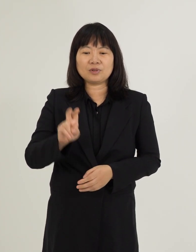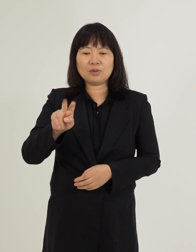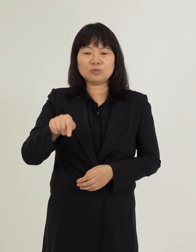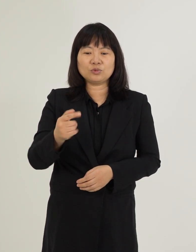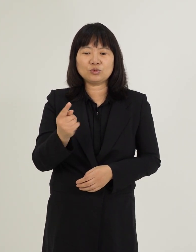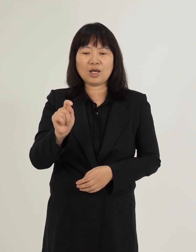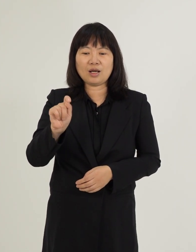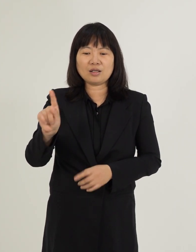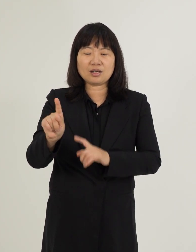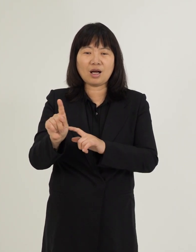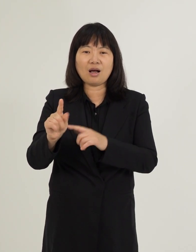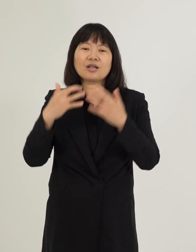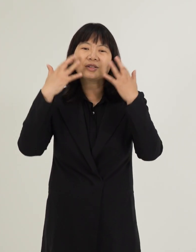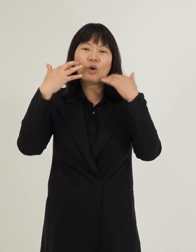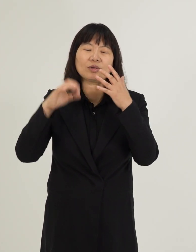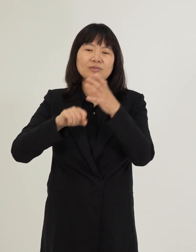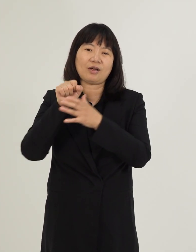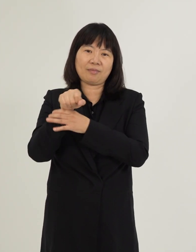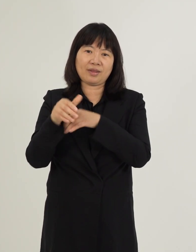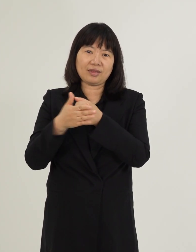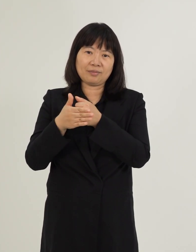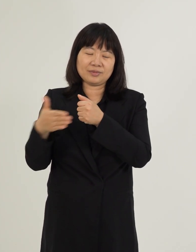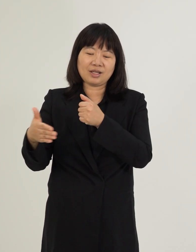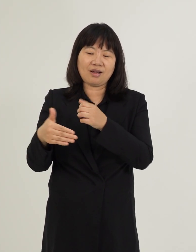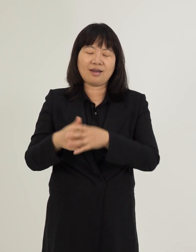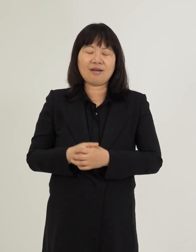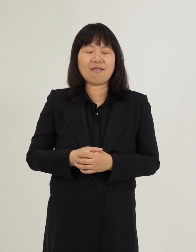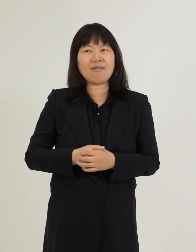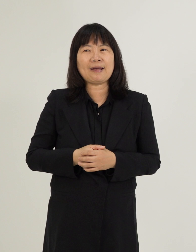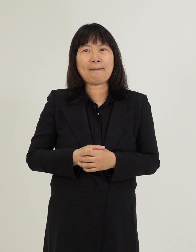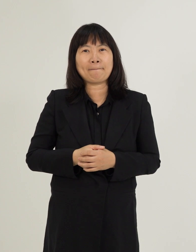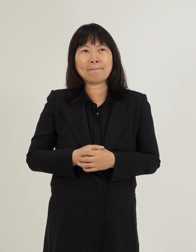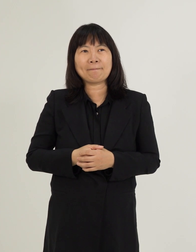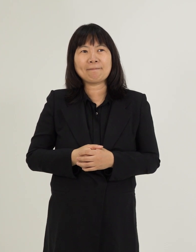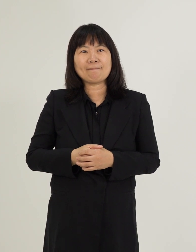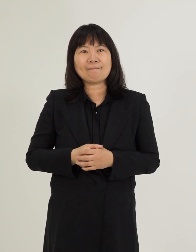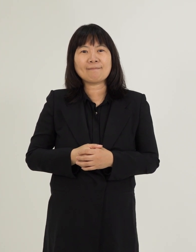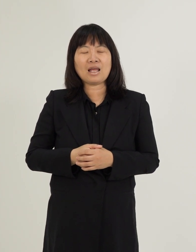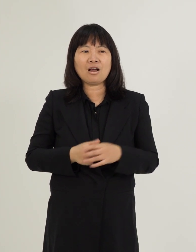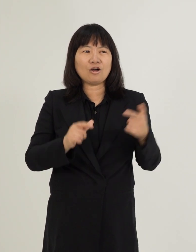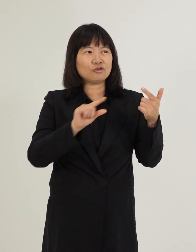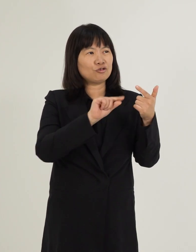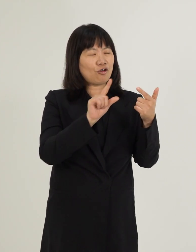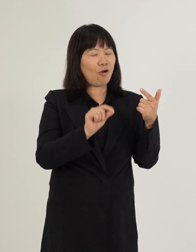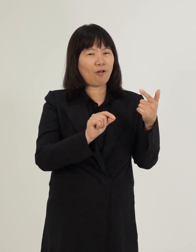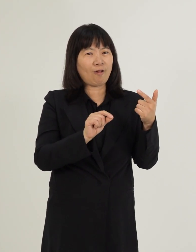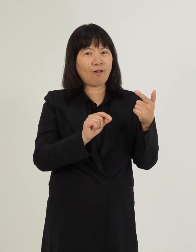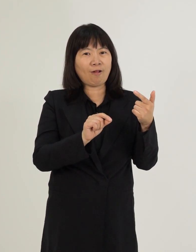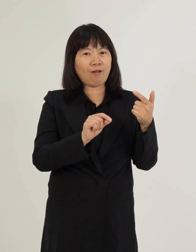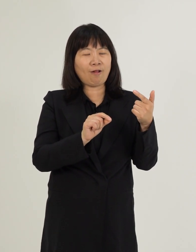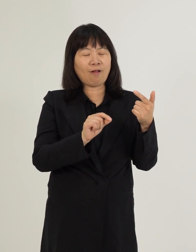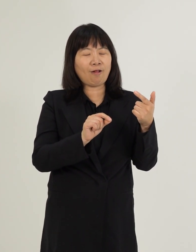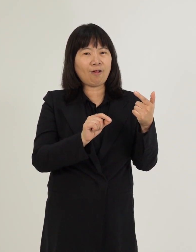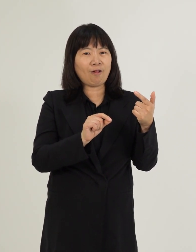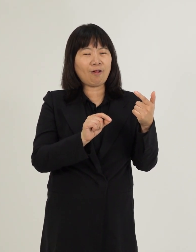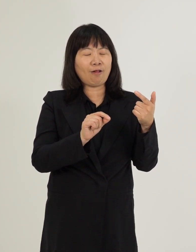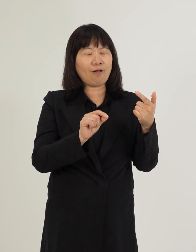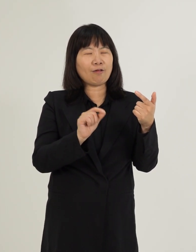여름 열매예요. 그러면 최소한 일찍 열려도 6월 달이 돼야